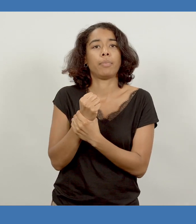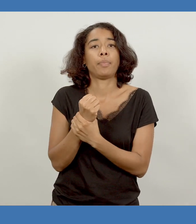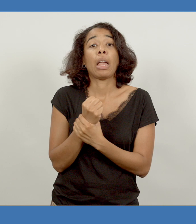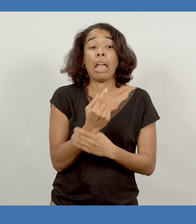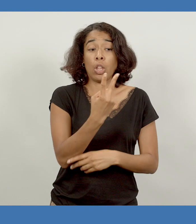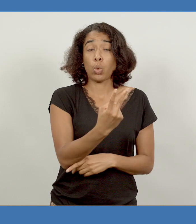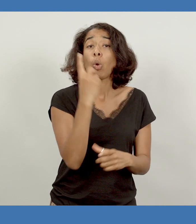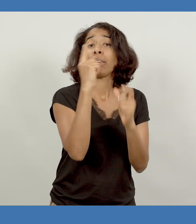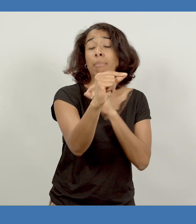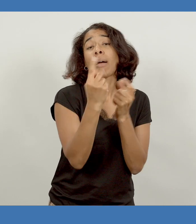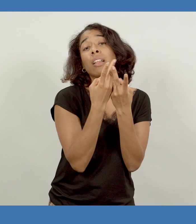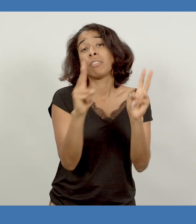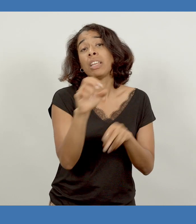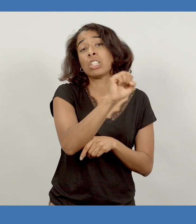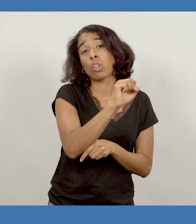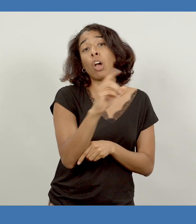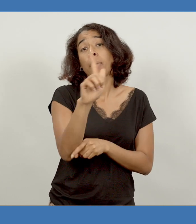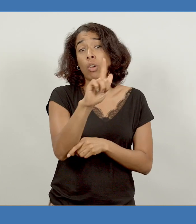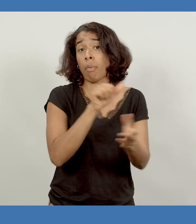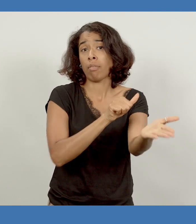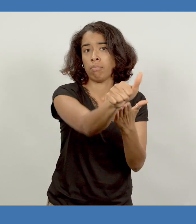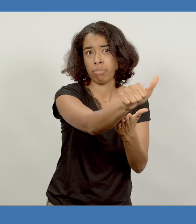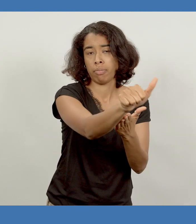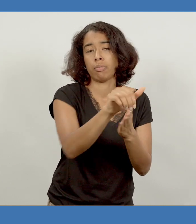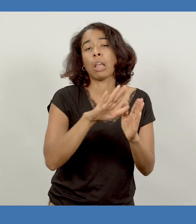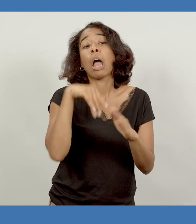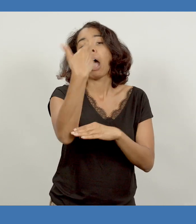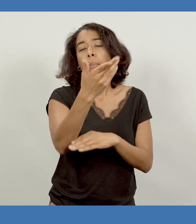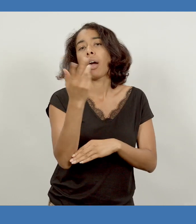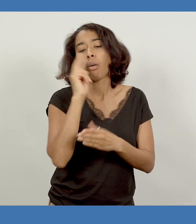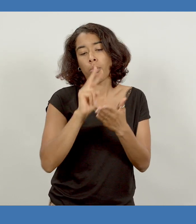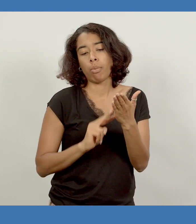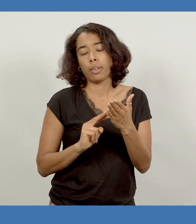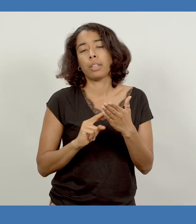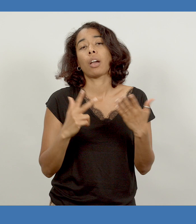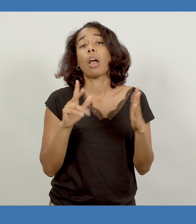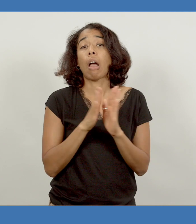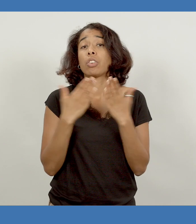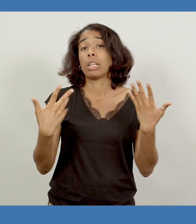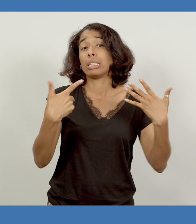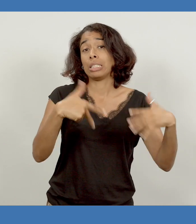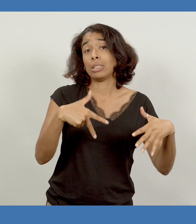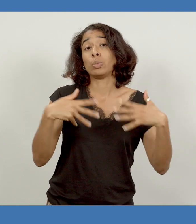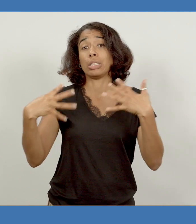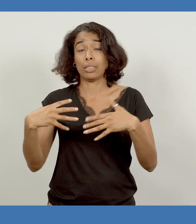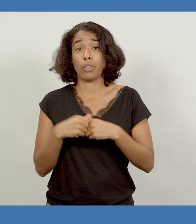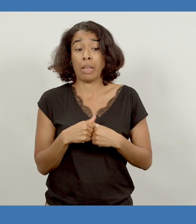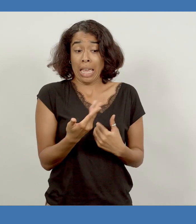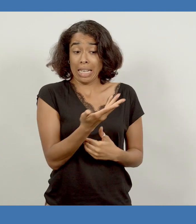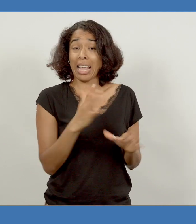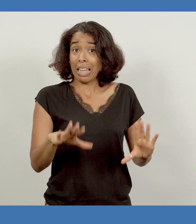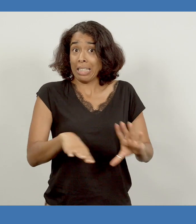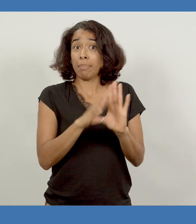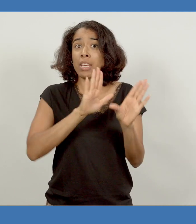aller détruire Sodome et Gomorrhe, comme nous pouvons le lire dans les textes de Genèse 18 à 19. Ces Christophanies